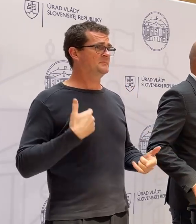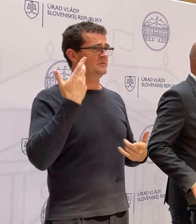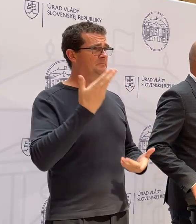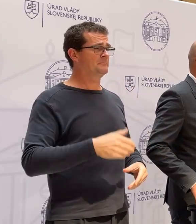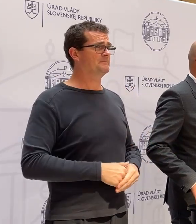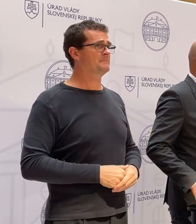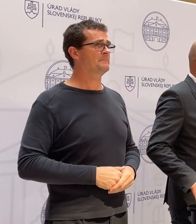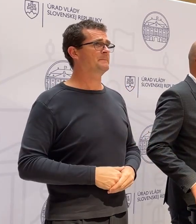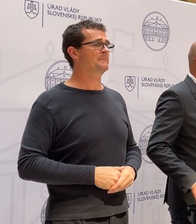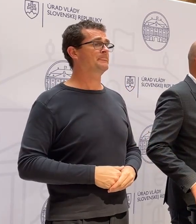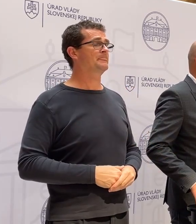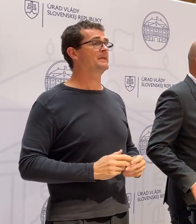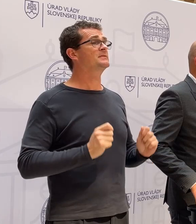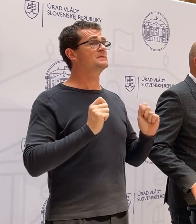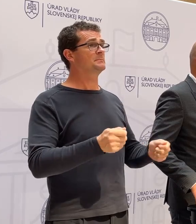neviem.